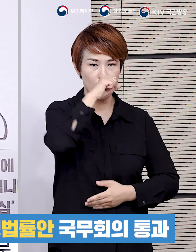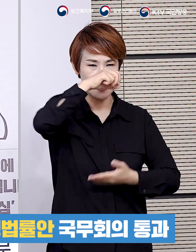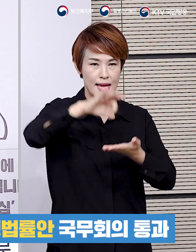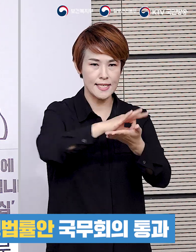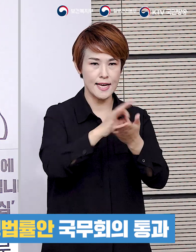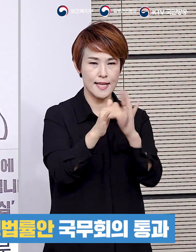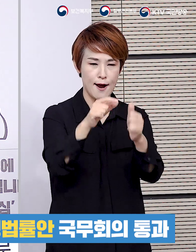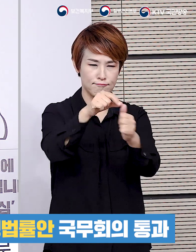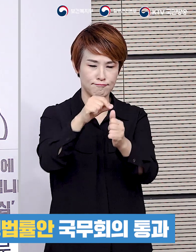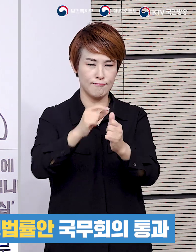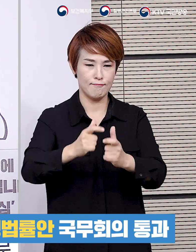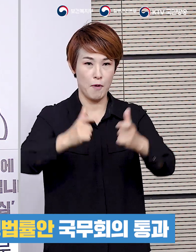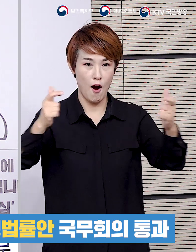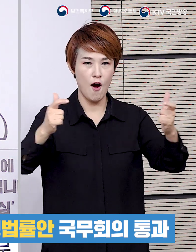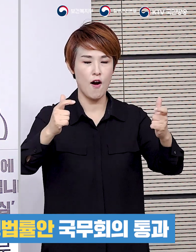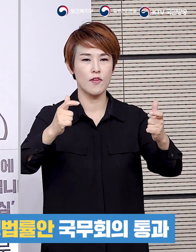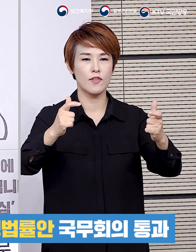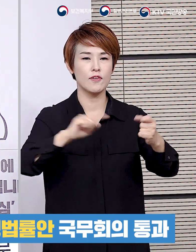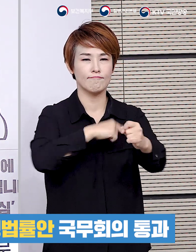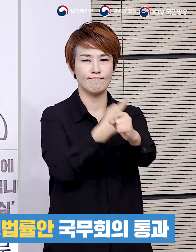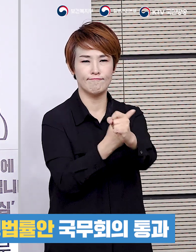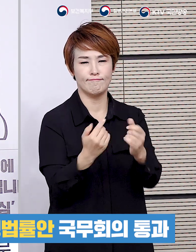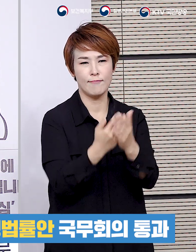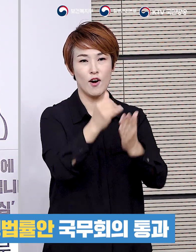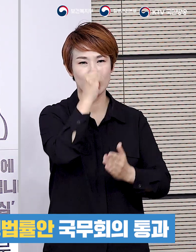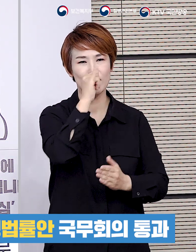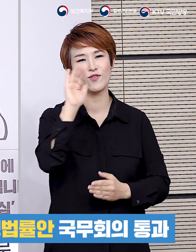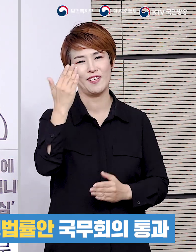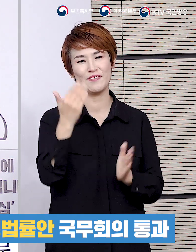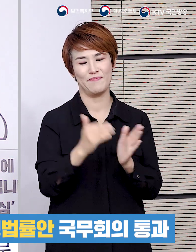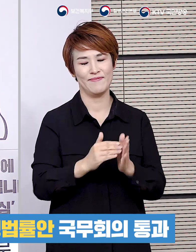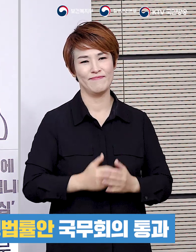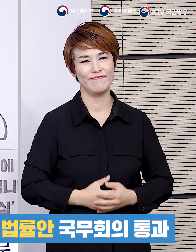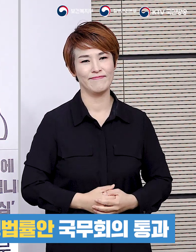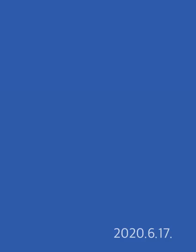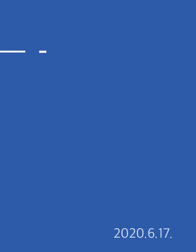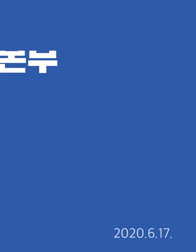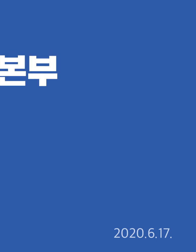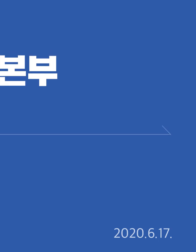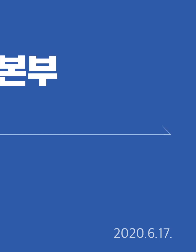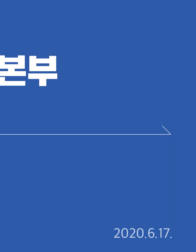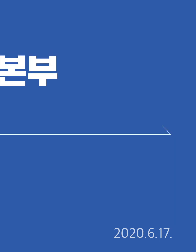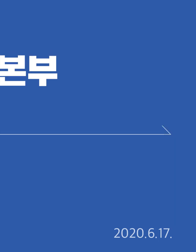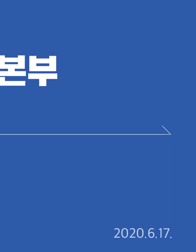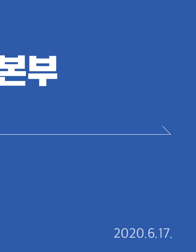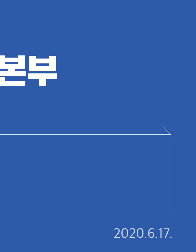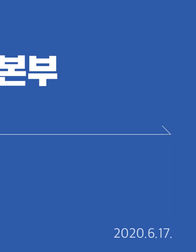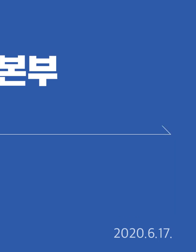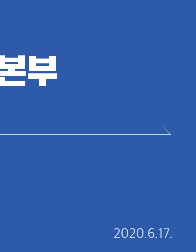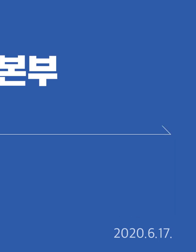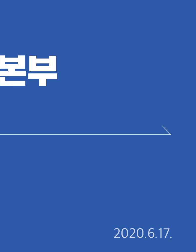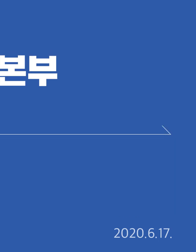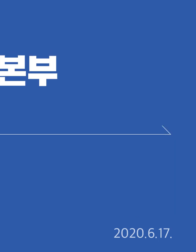확충해서 역량을 더 강화할 수 있게 되었습니다.